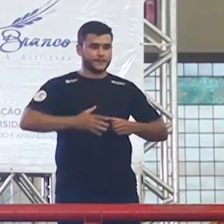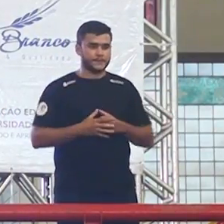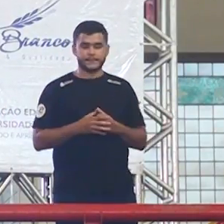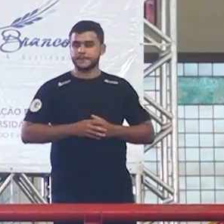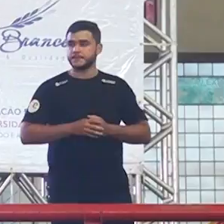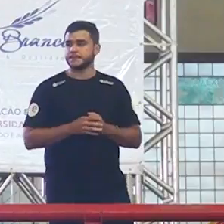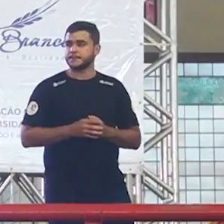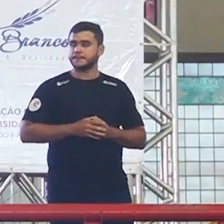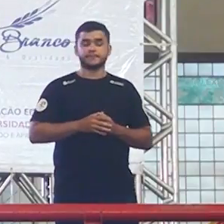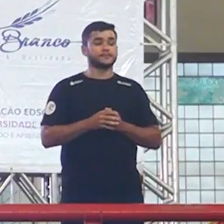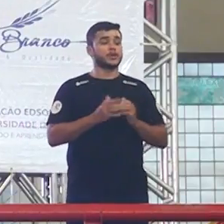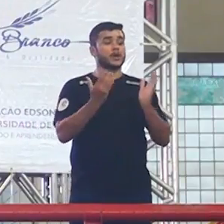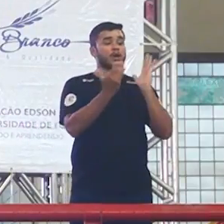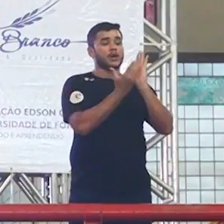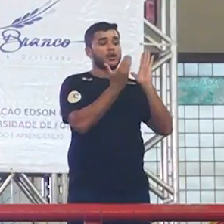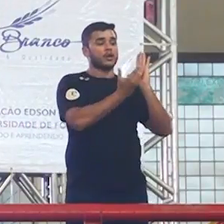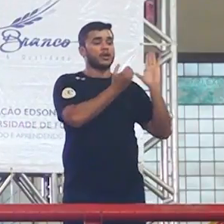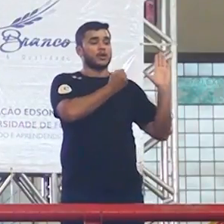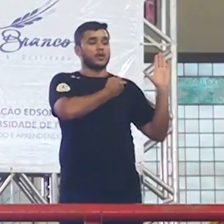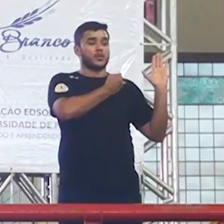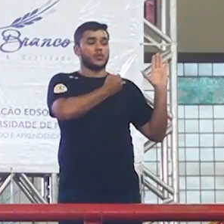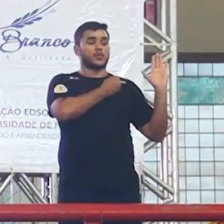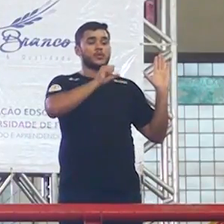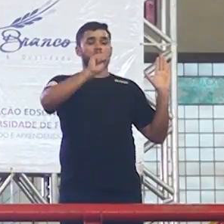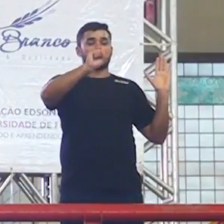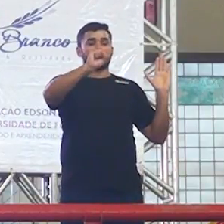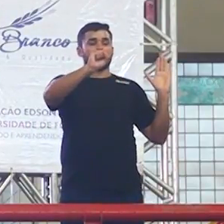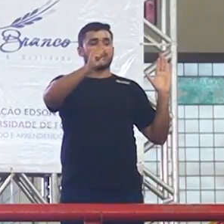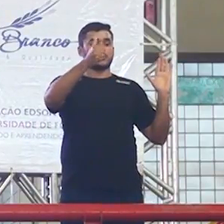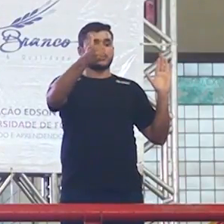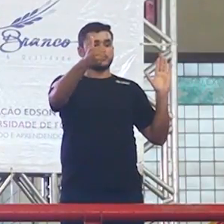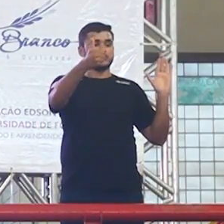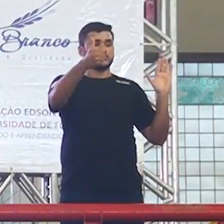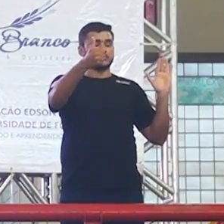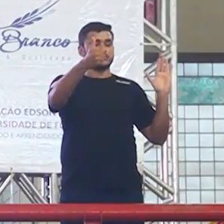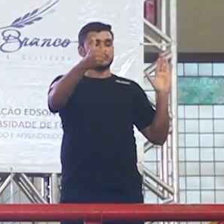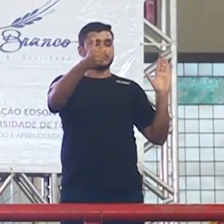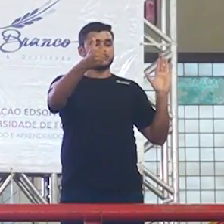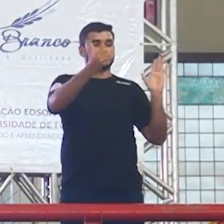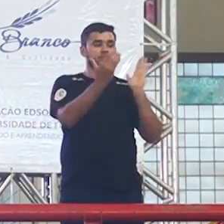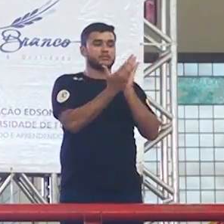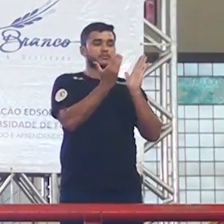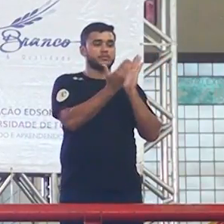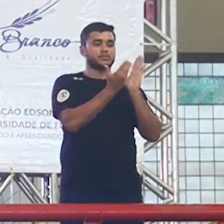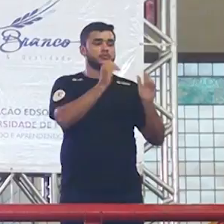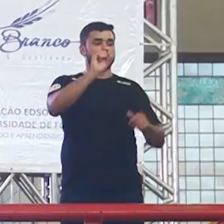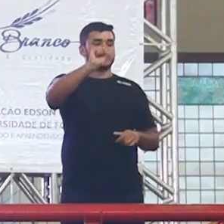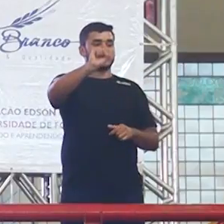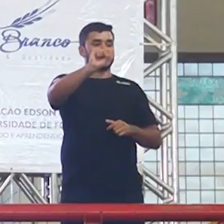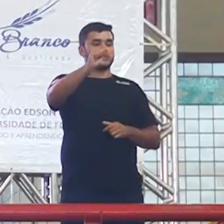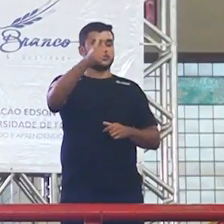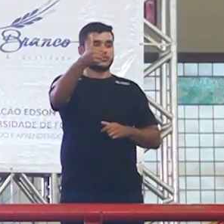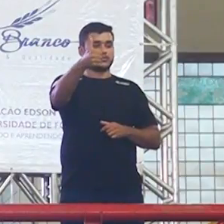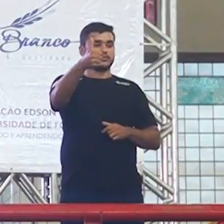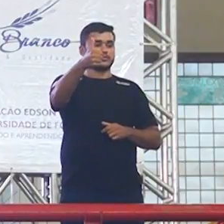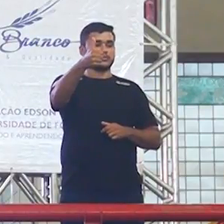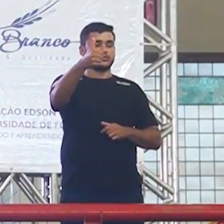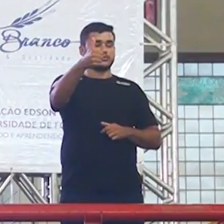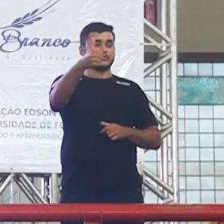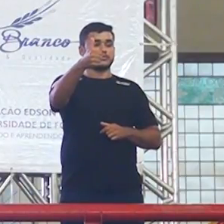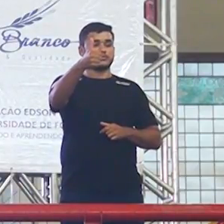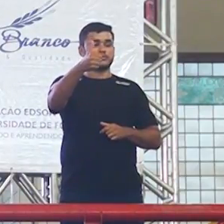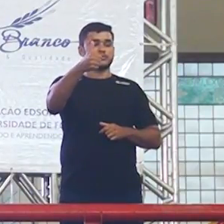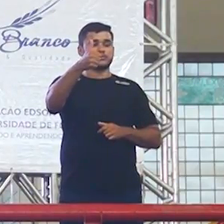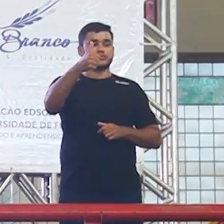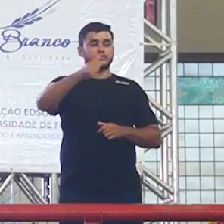página 81. Página 81. Página 81.